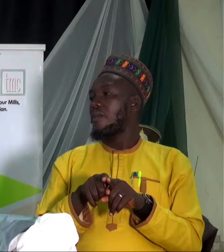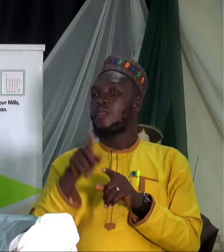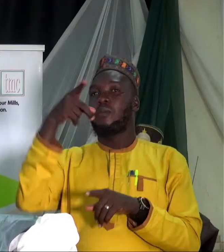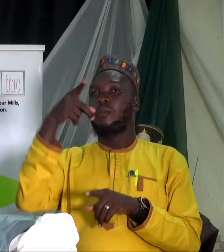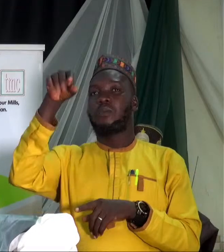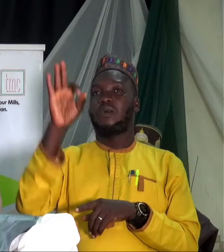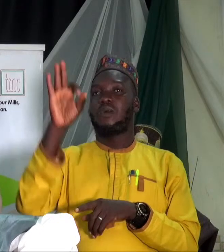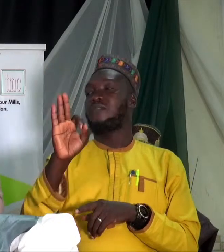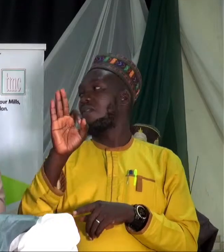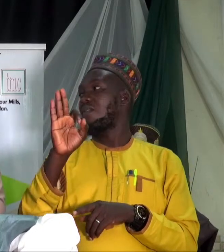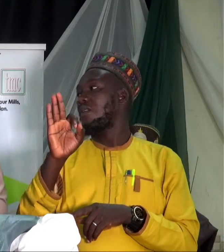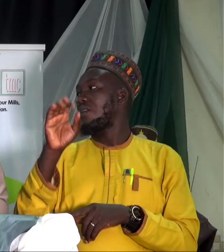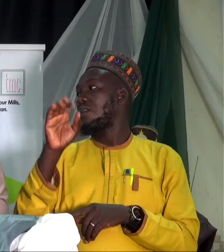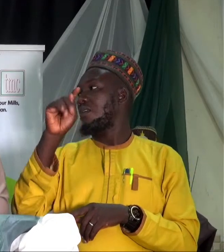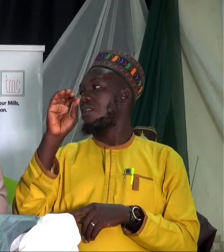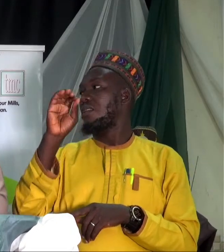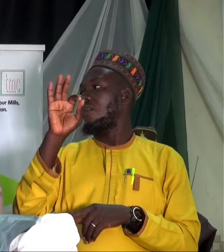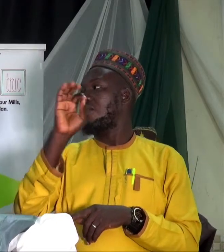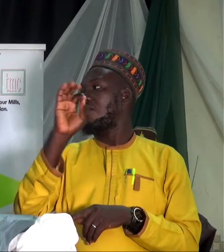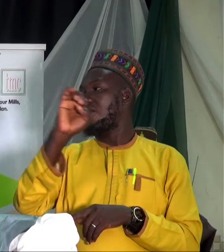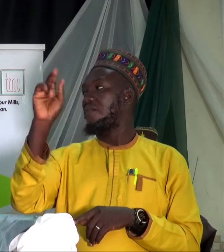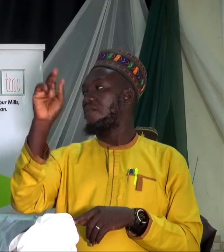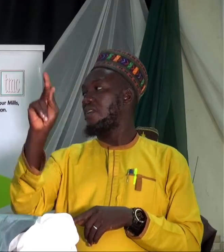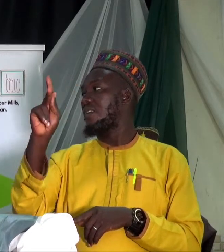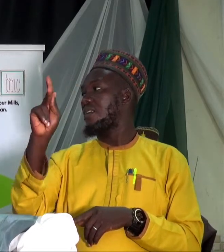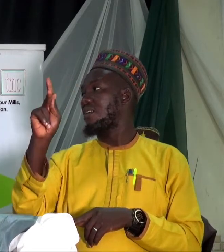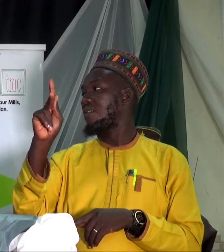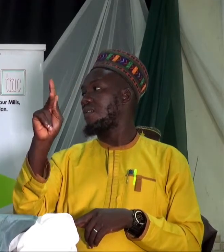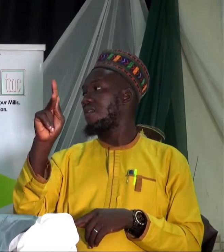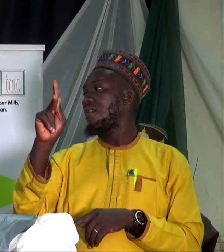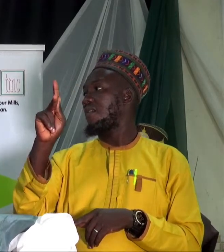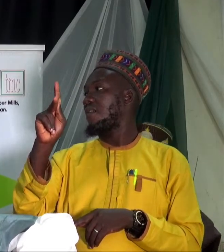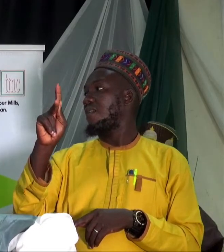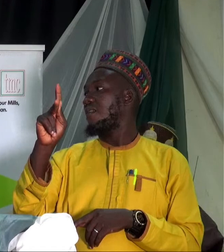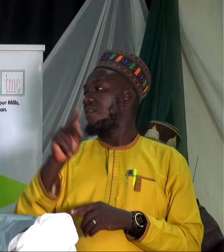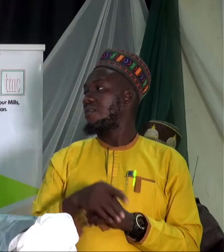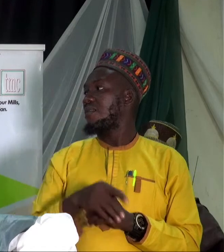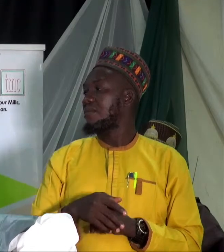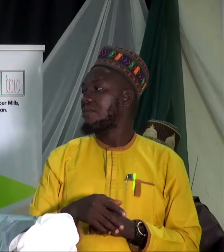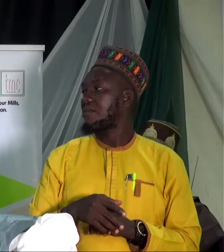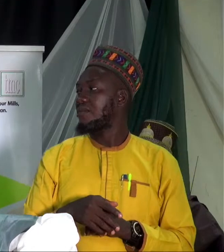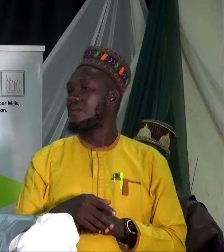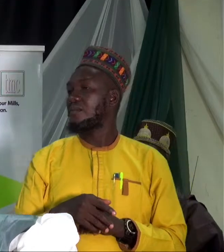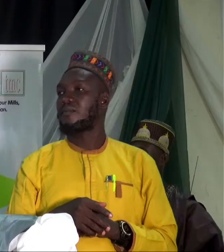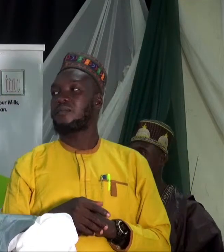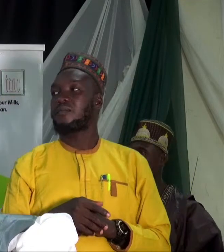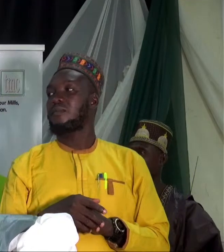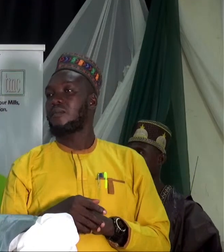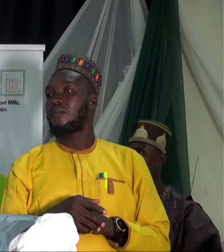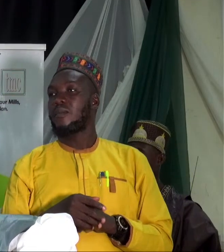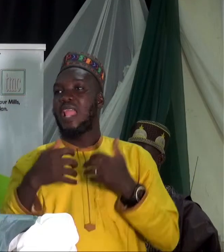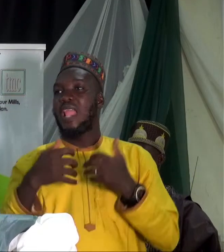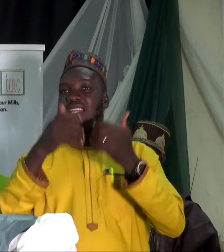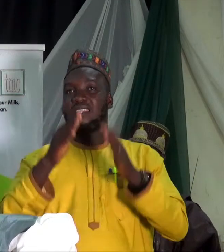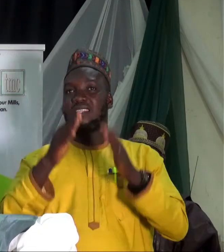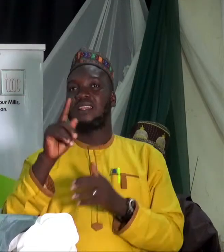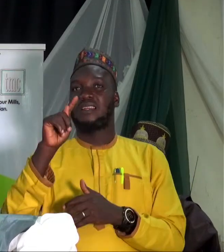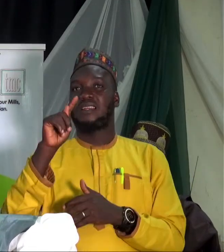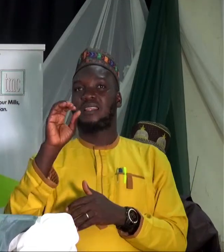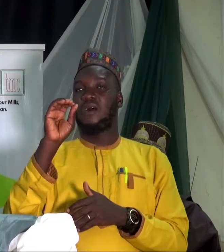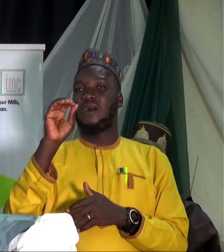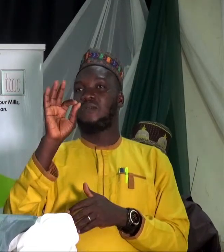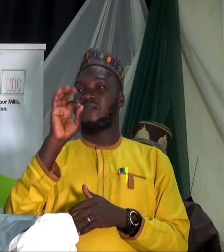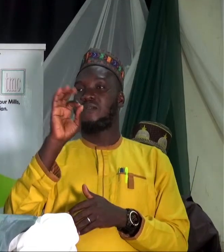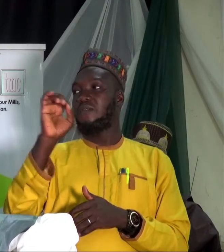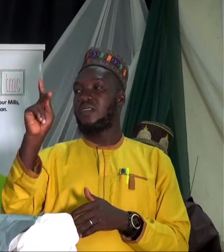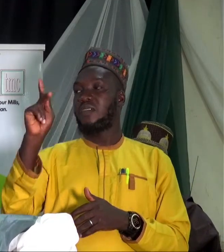brother taofik ẹni bá wù wá ń gba àwọn demo challenge wọn bẹ yẹn engineer taofik kọ́ sí mi wọn náà we are